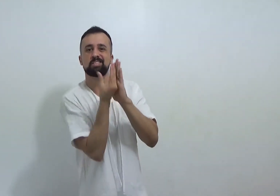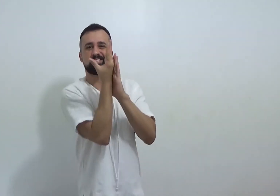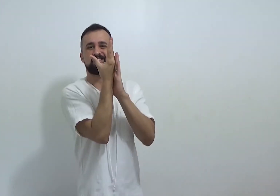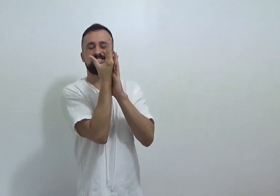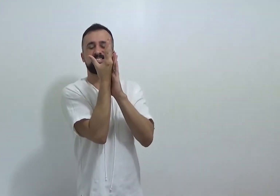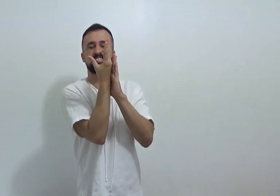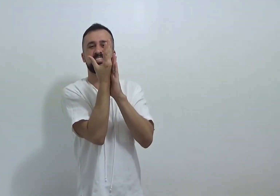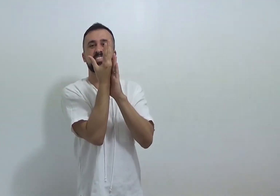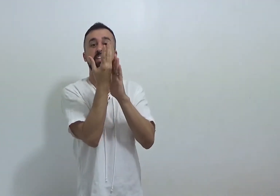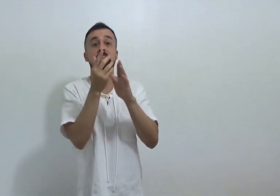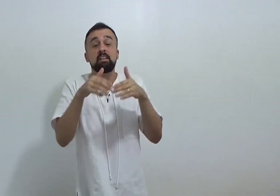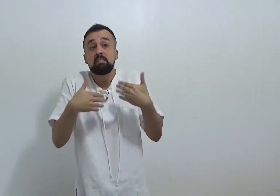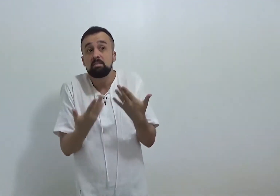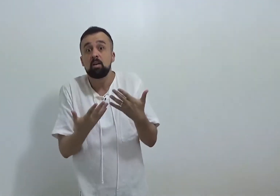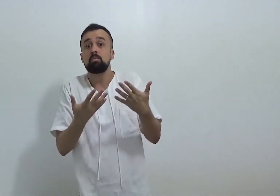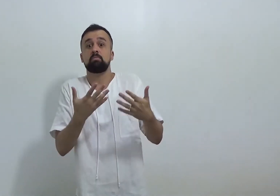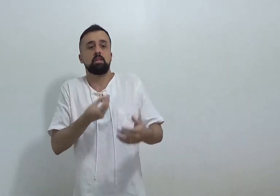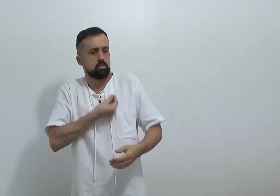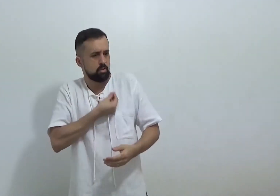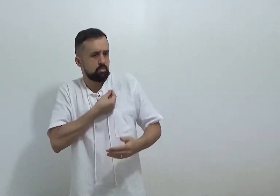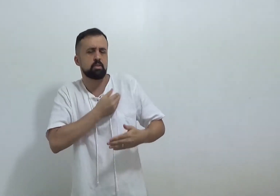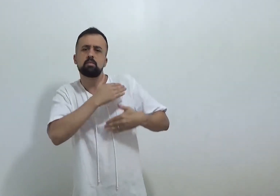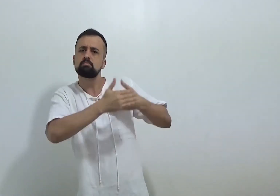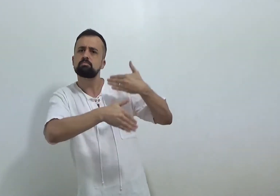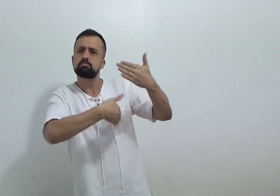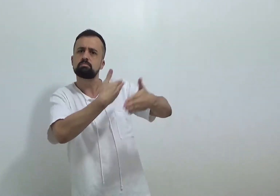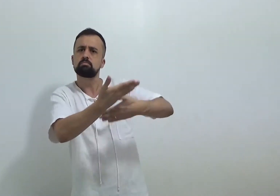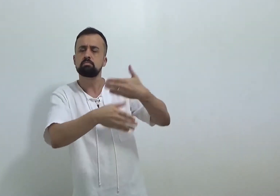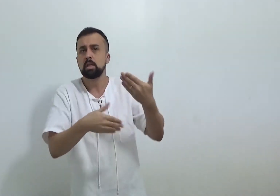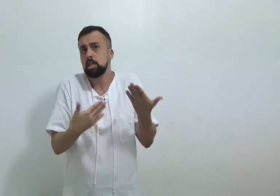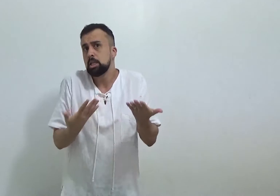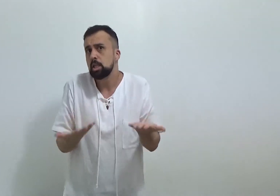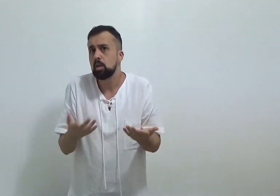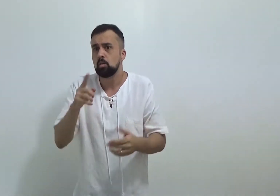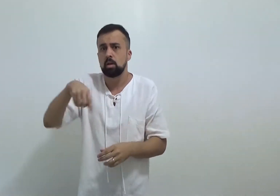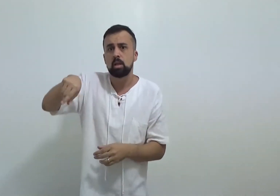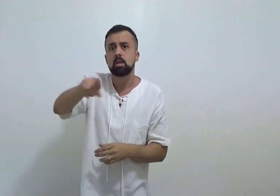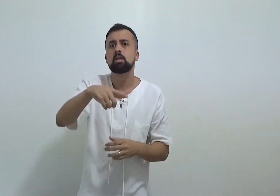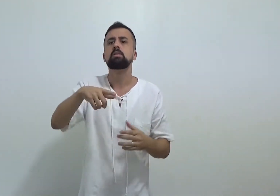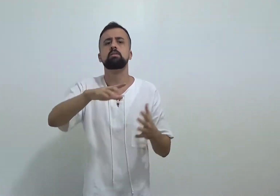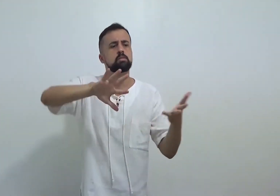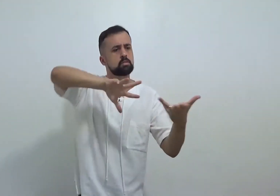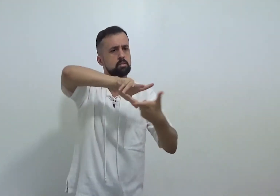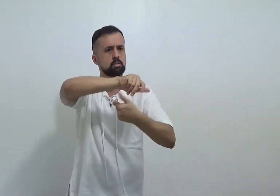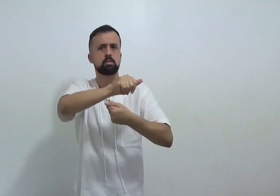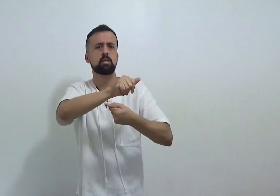assegurando a preservação sustentável e garantindo a vida de sua descendência.